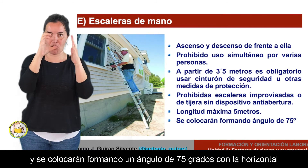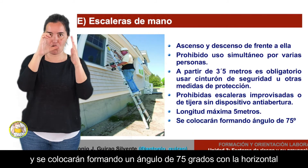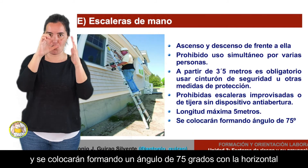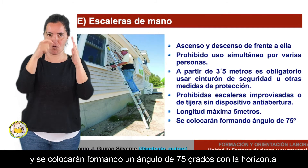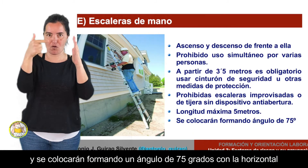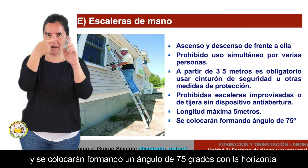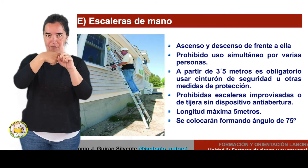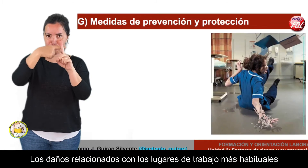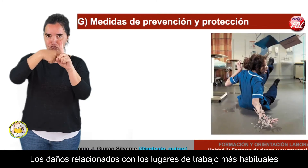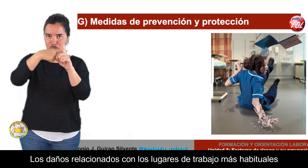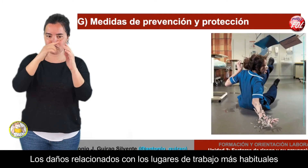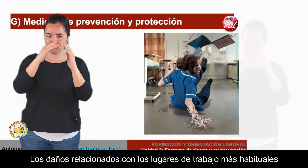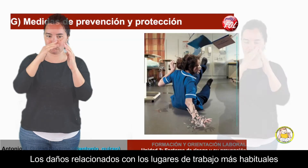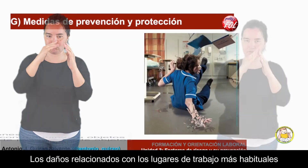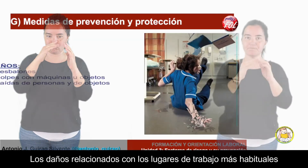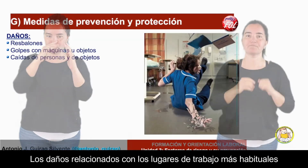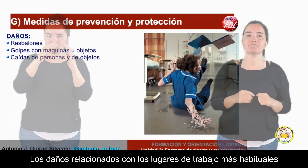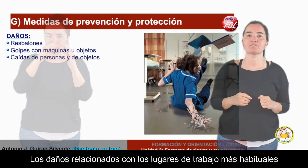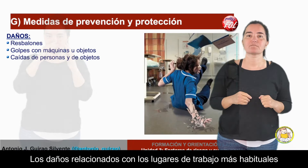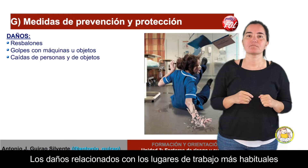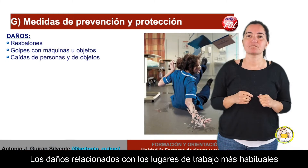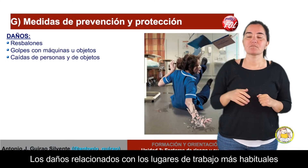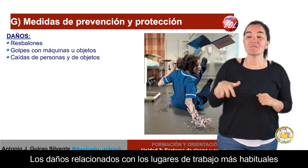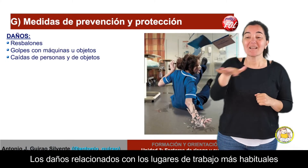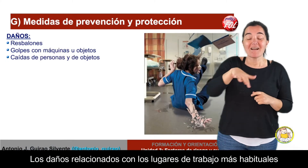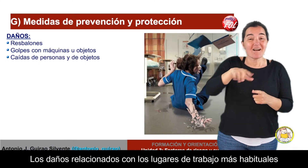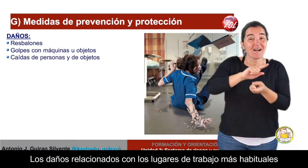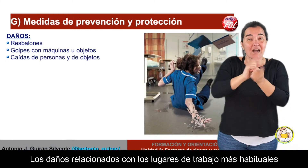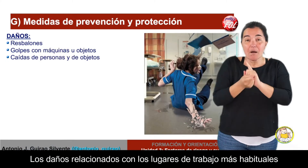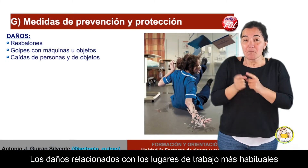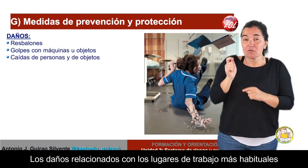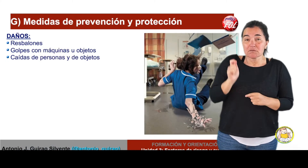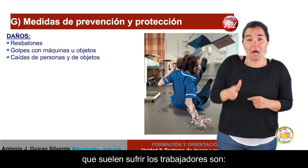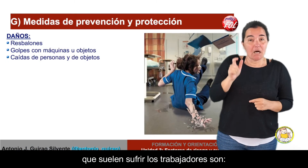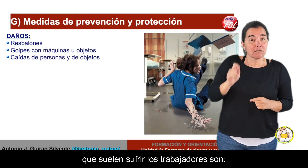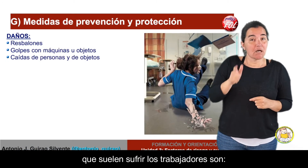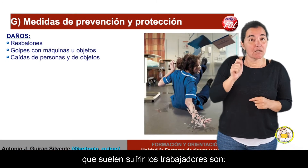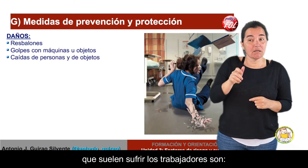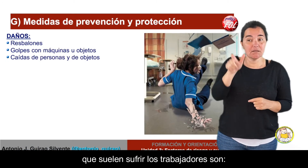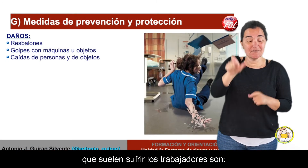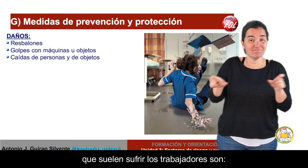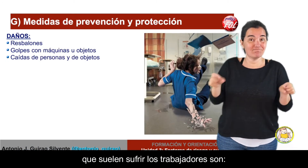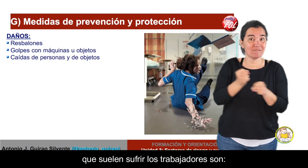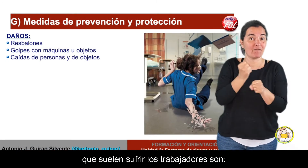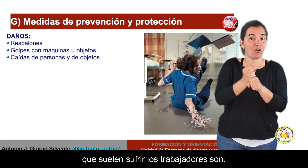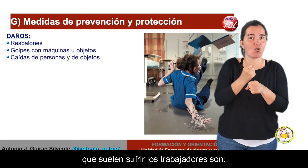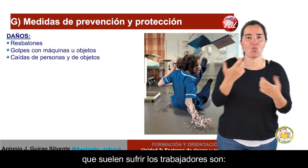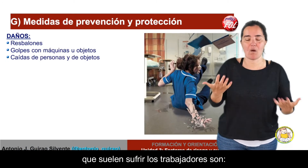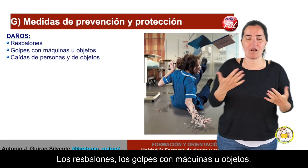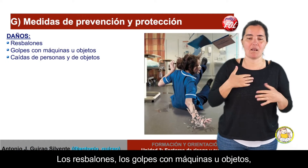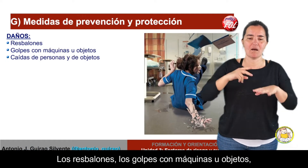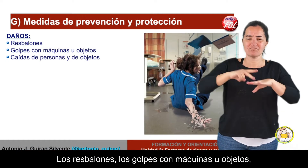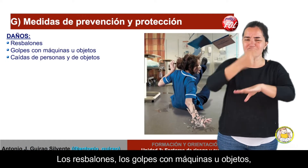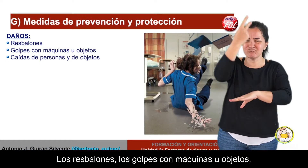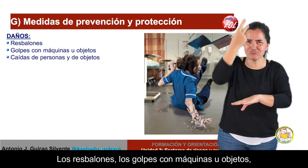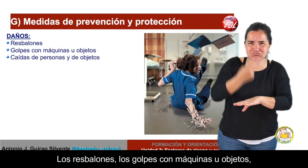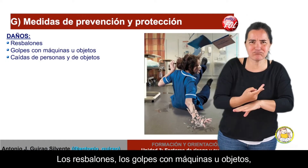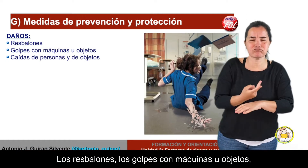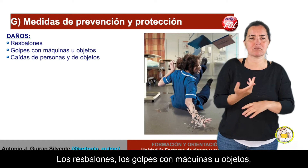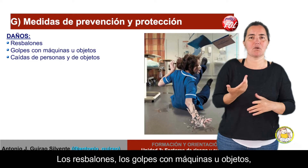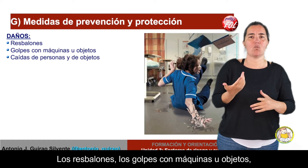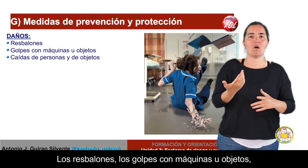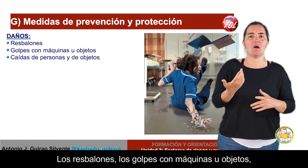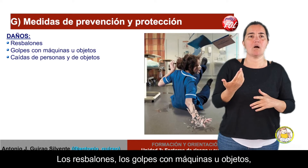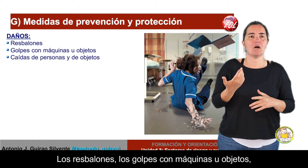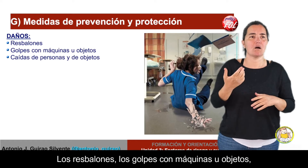grados con la horizontal. Los daños relacionados con los lugares de trabajo más habituales que suelen sufrir los trabajadores son los